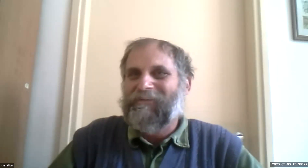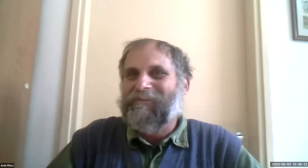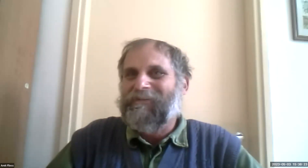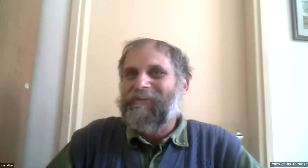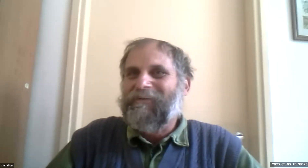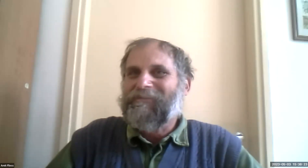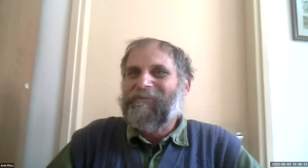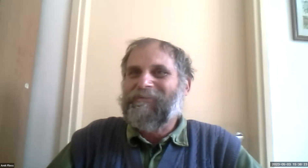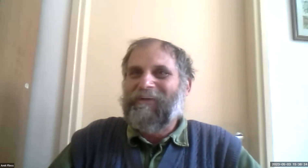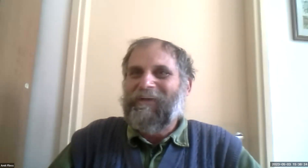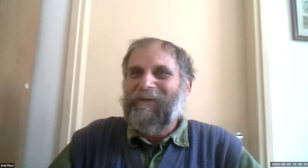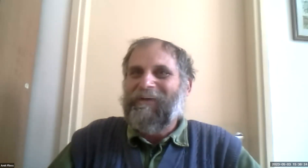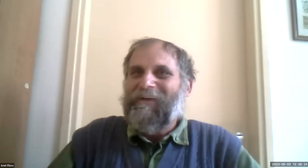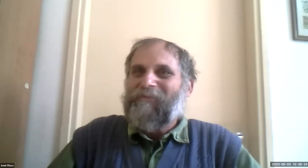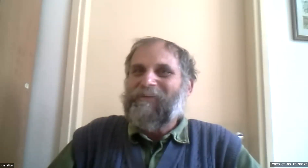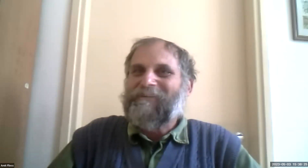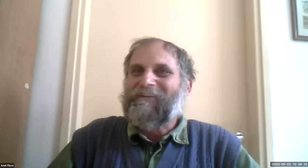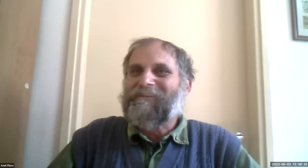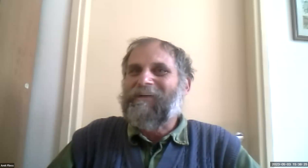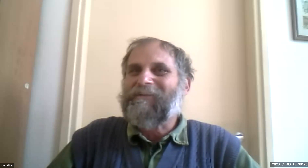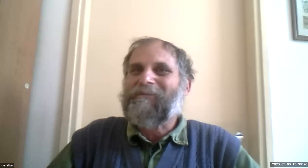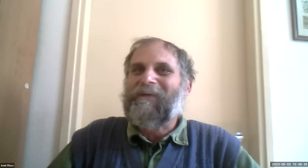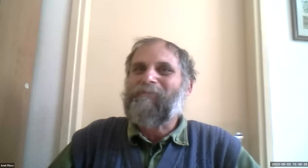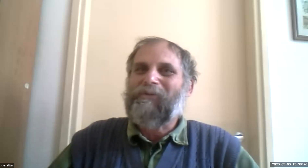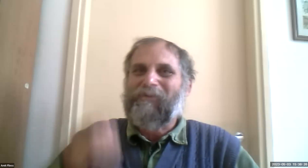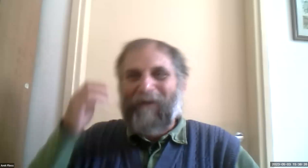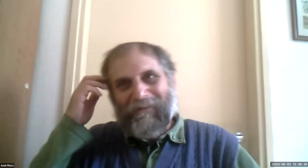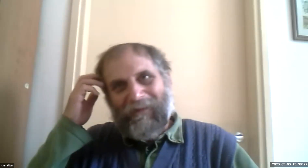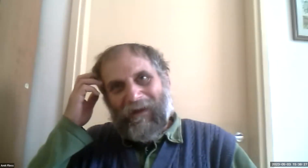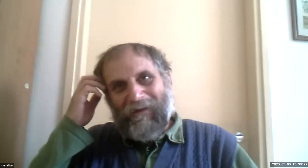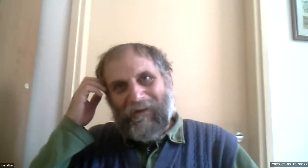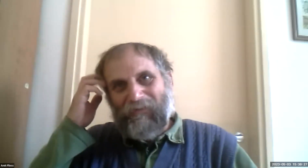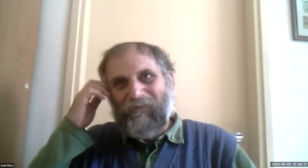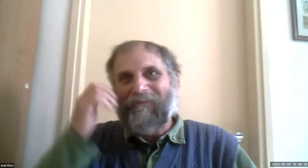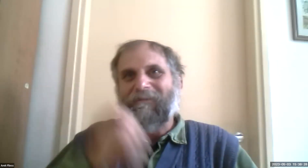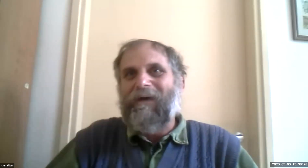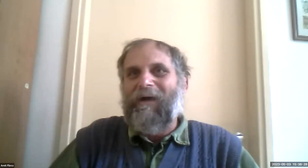וזה קצת די מנוגד לתפיסה